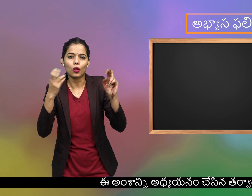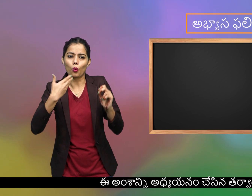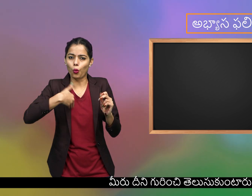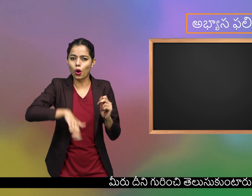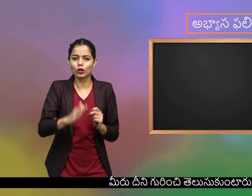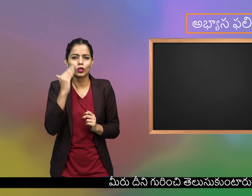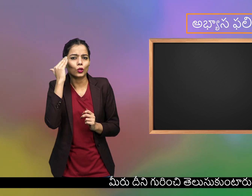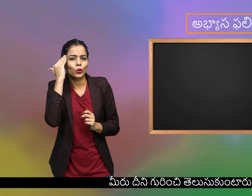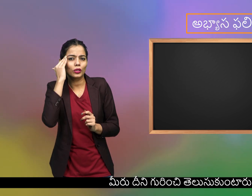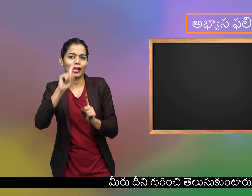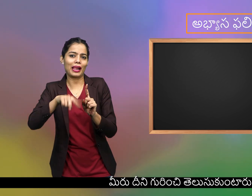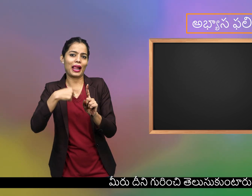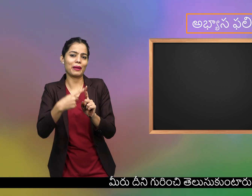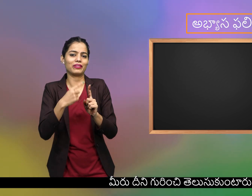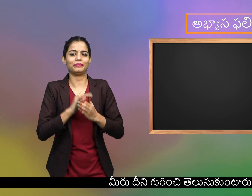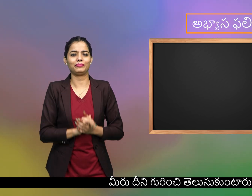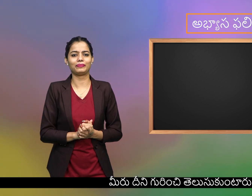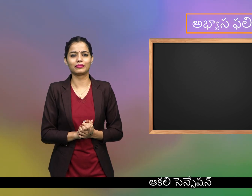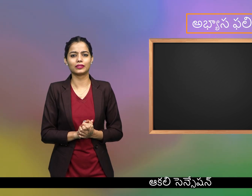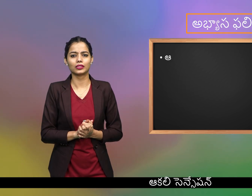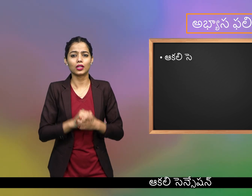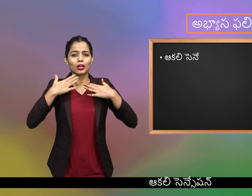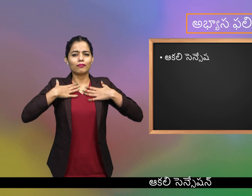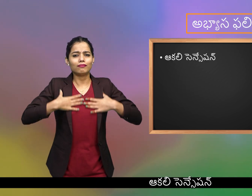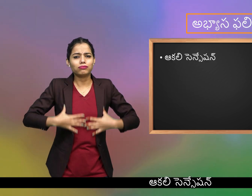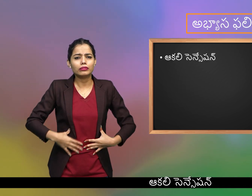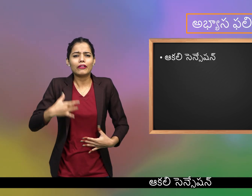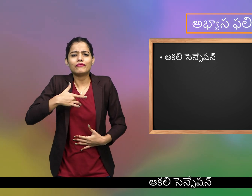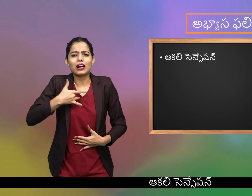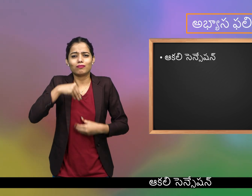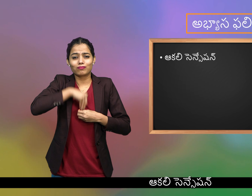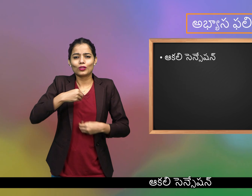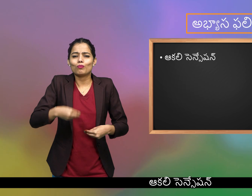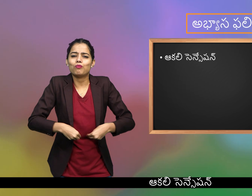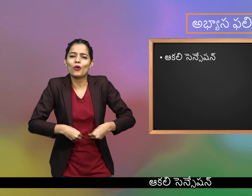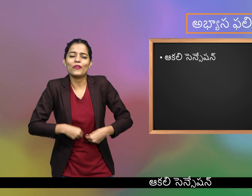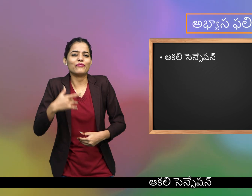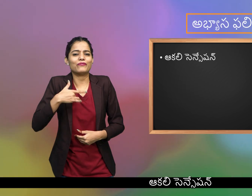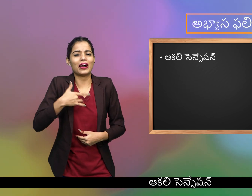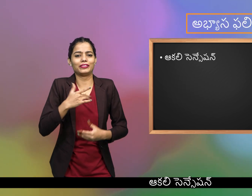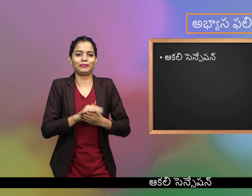తర్వాత మీరు దీని గురించి తెలుసుకుంటారు. ఆకలి సెన్సేషన్,